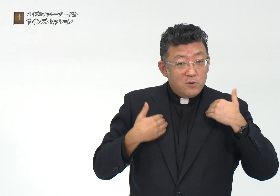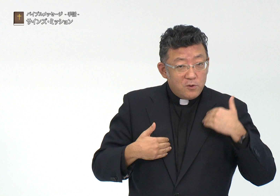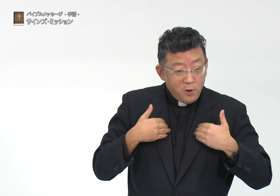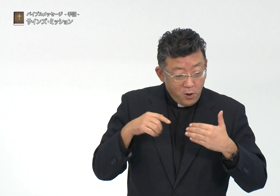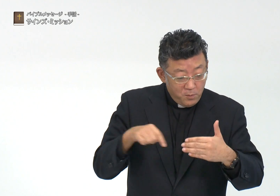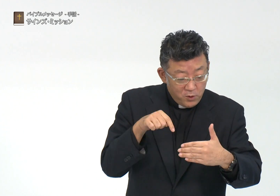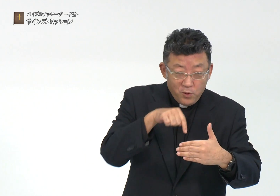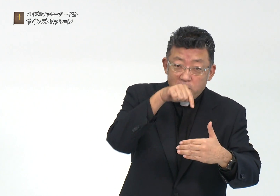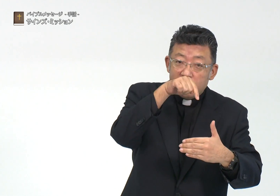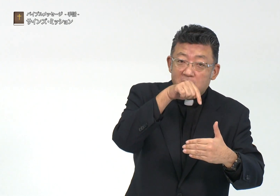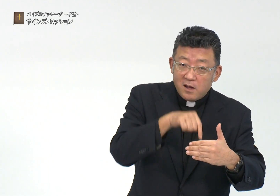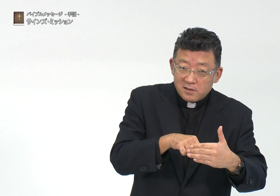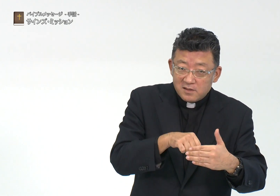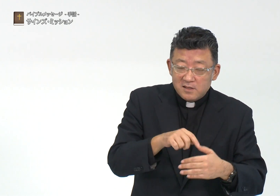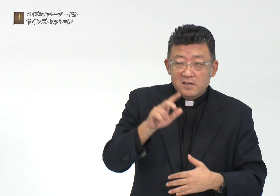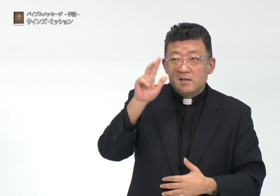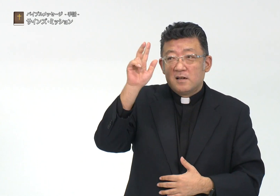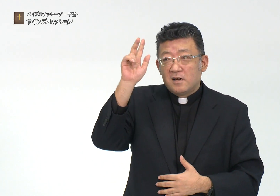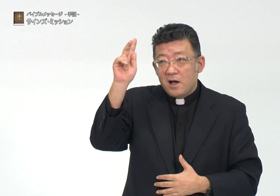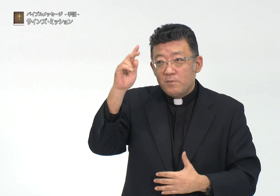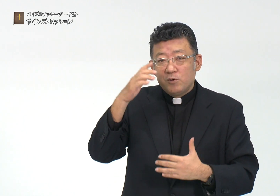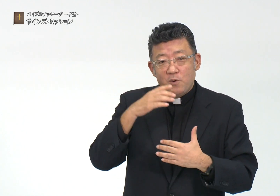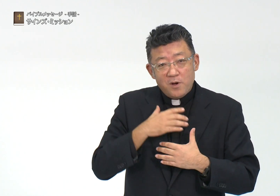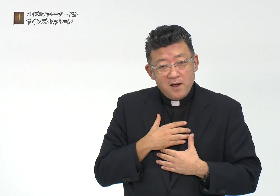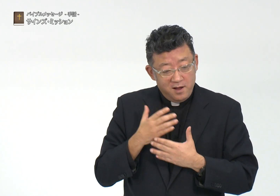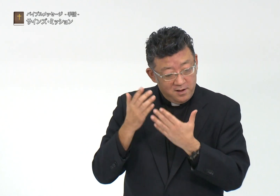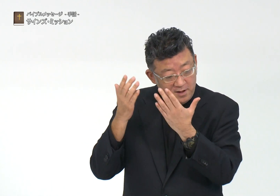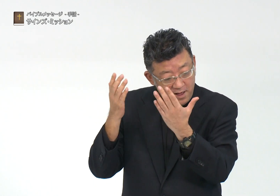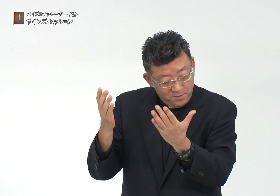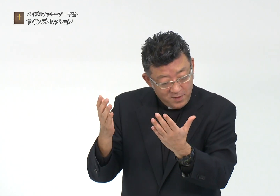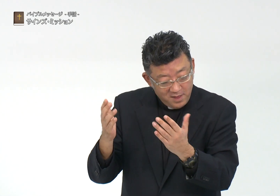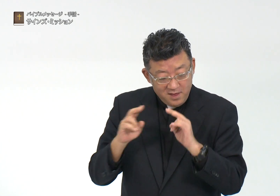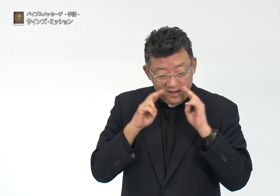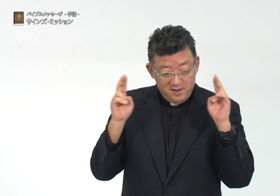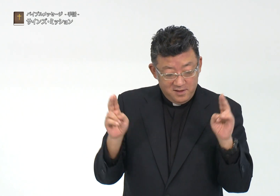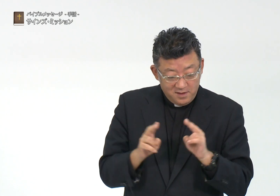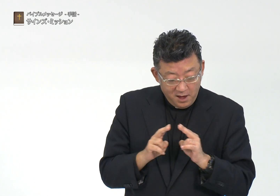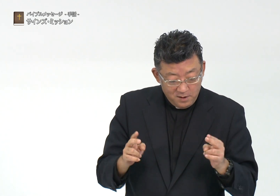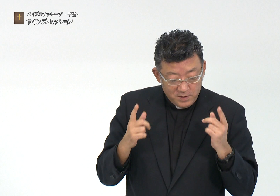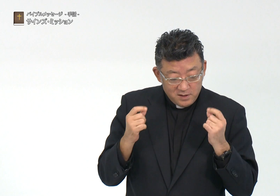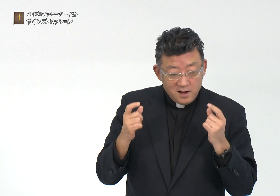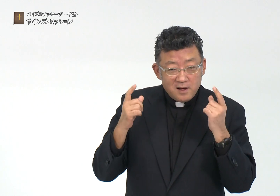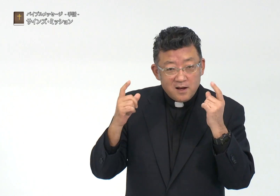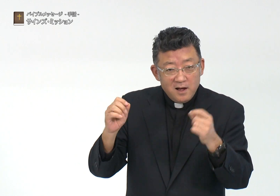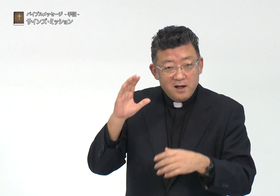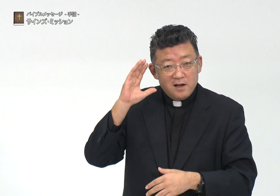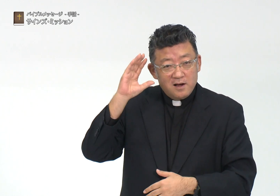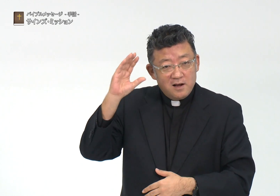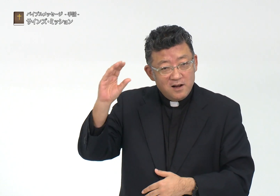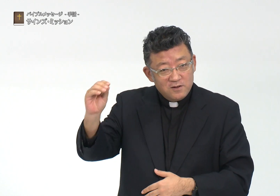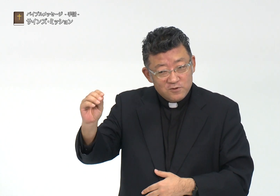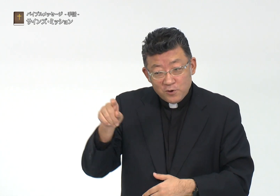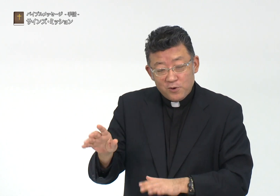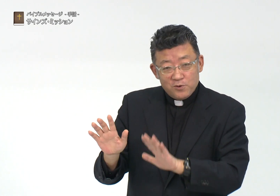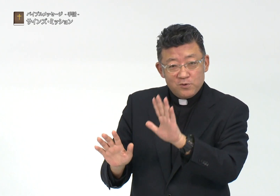そういう喜びの中で神を崇め賛美をしながら